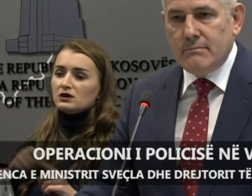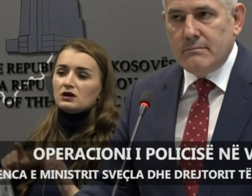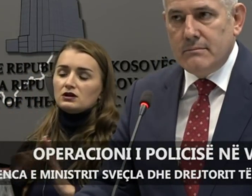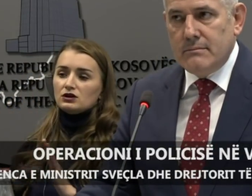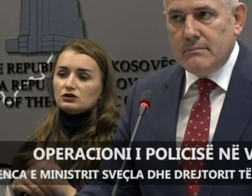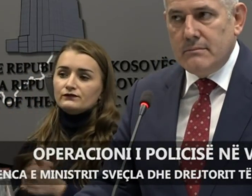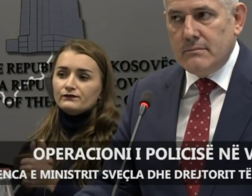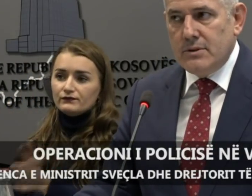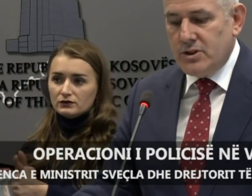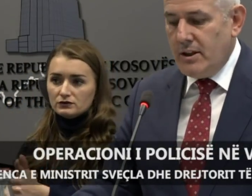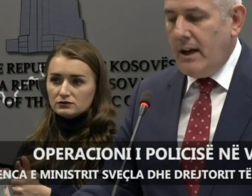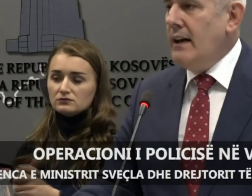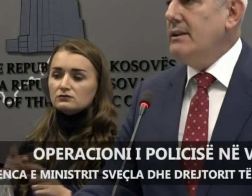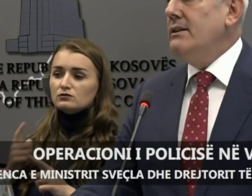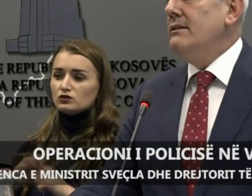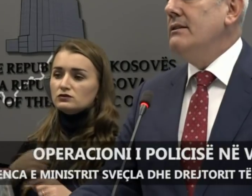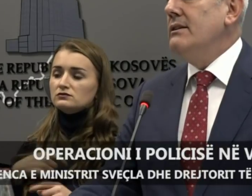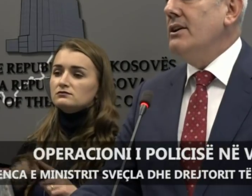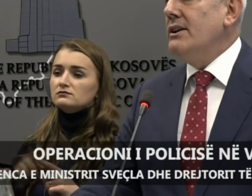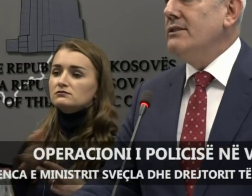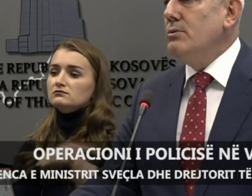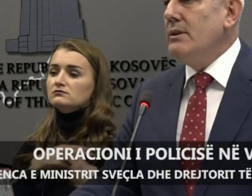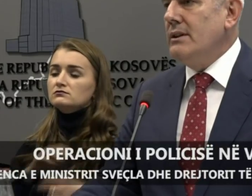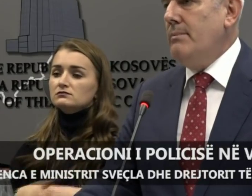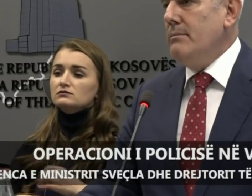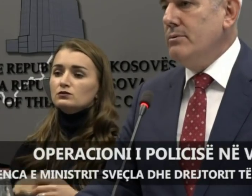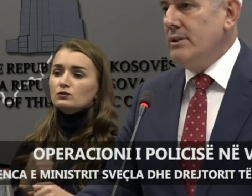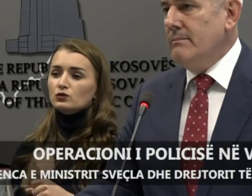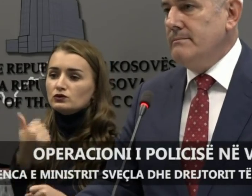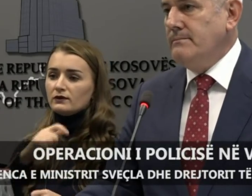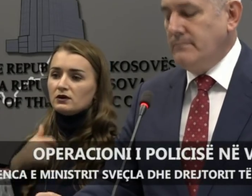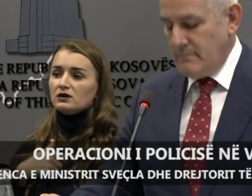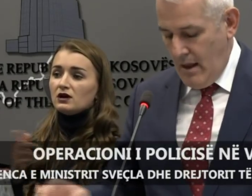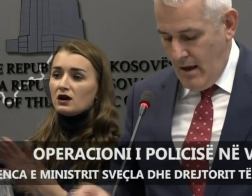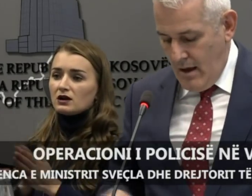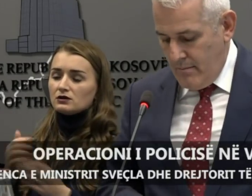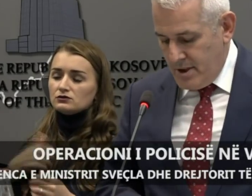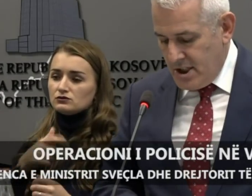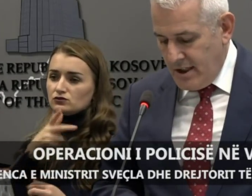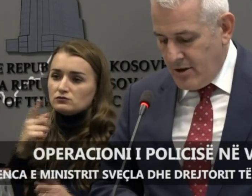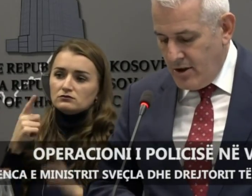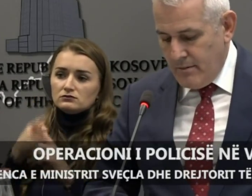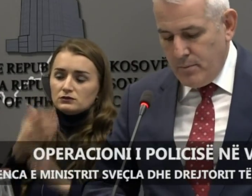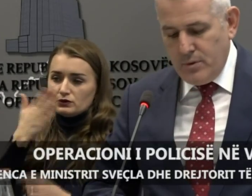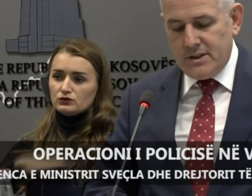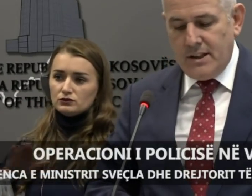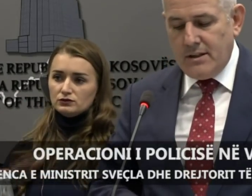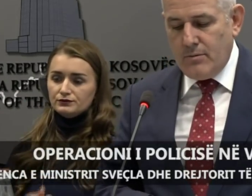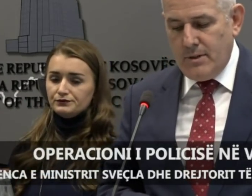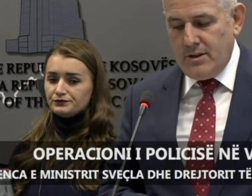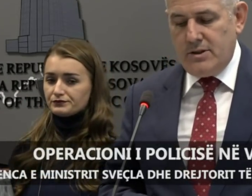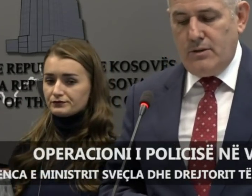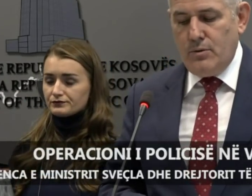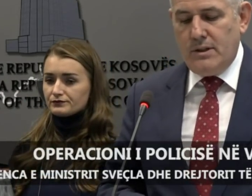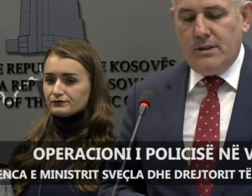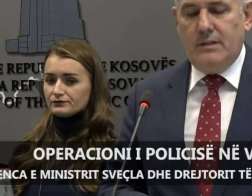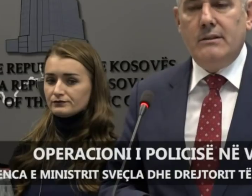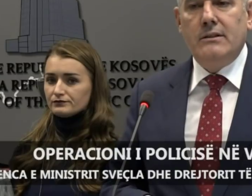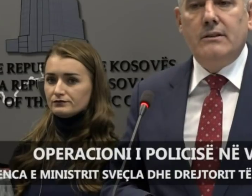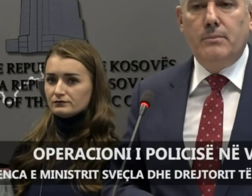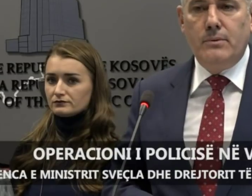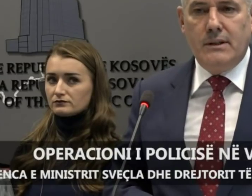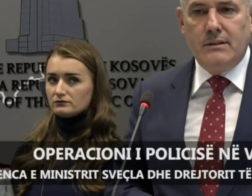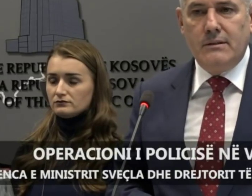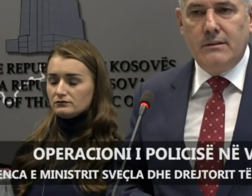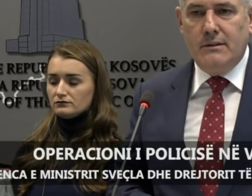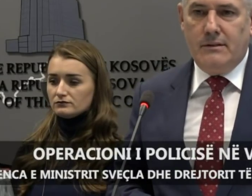obligim që atë kërkes tyre ta përmbushim. Përsa i takon pyetjes tjetër, unë mendoj se duhet